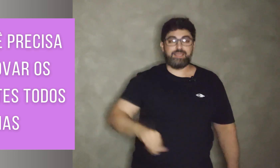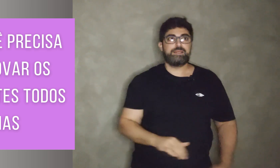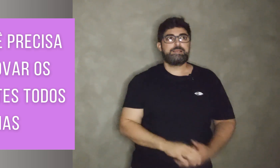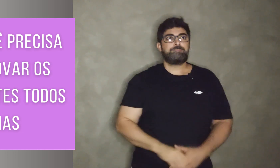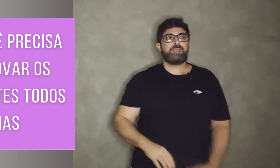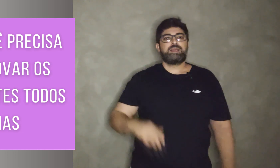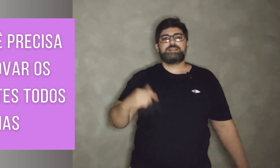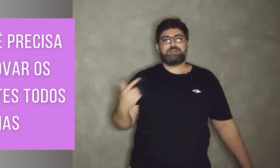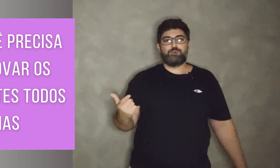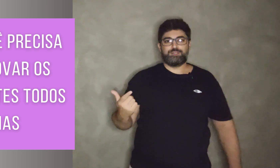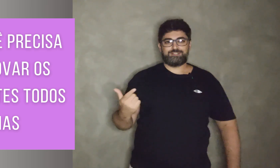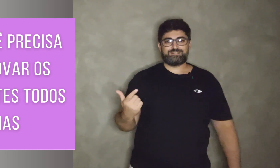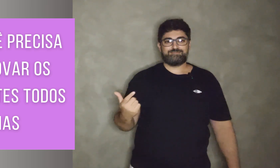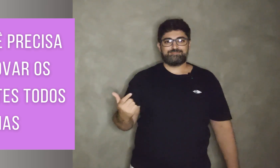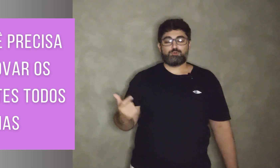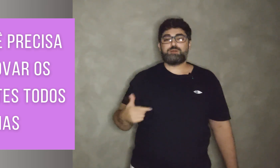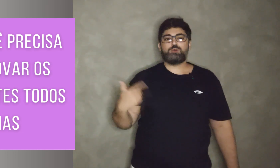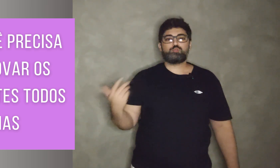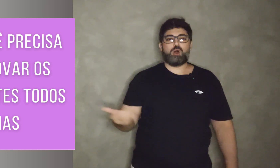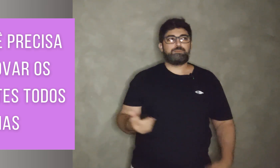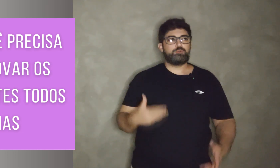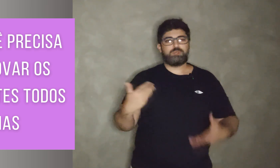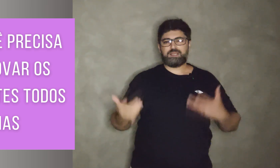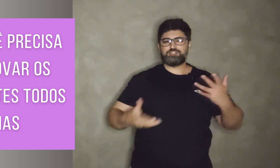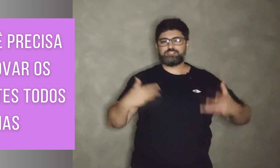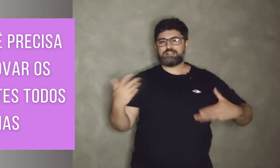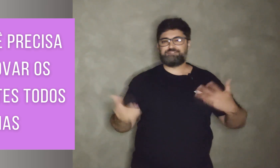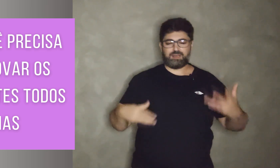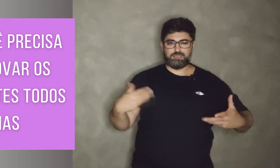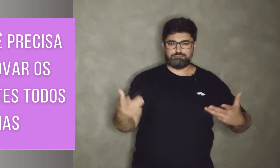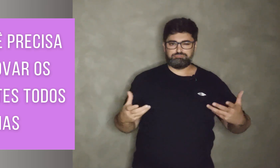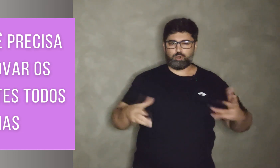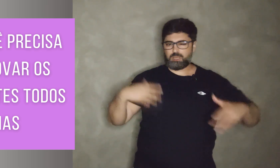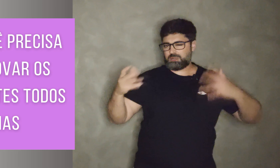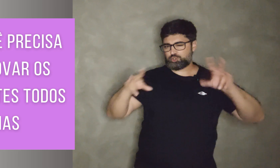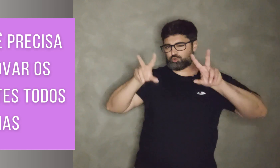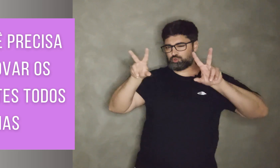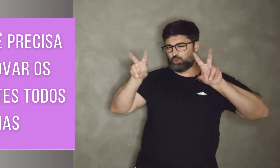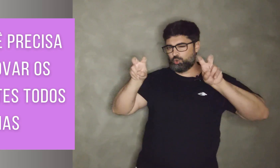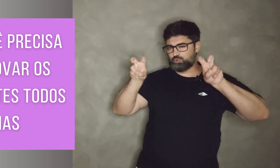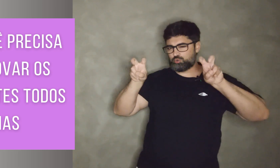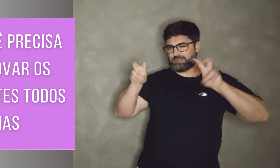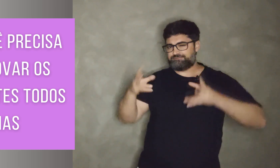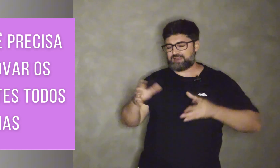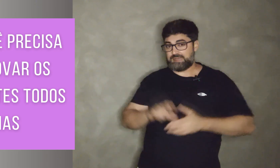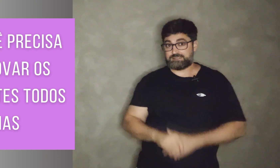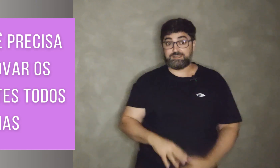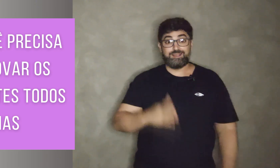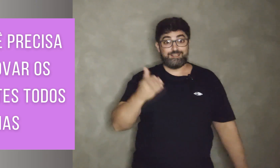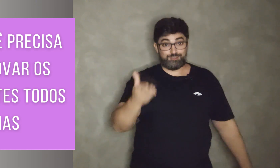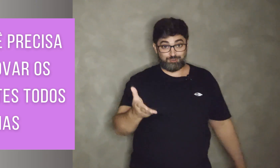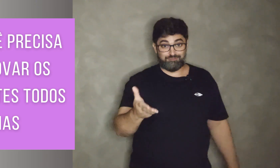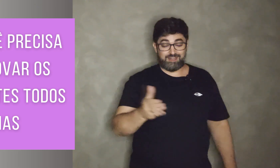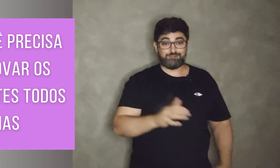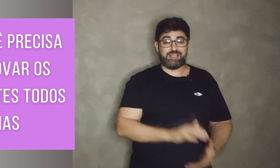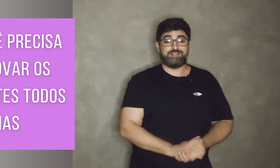Ok? E depois, qual que é o tópico? Do que a gente está falando? Qual que é o assunto da frase? Escovar os